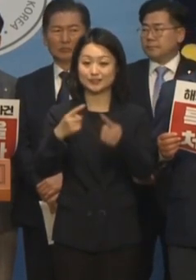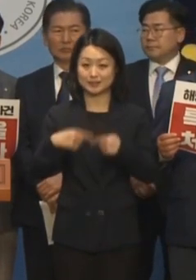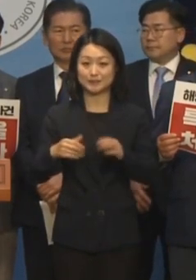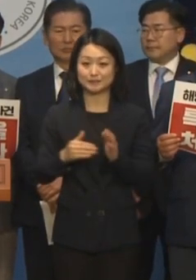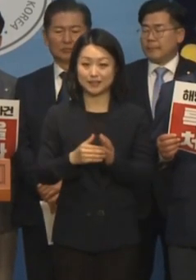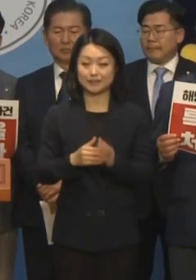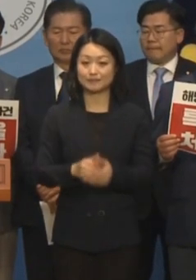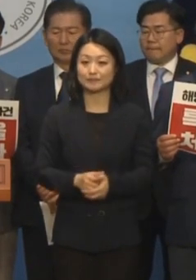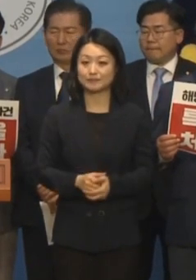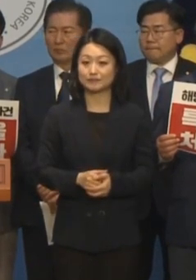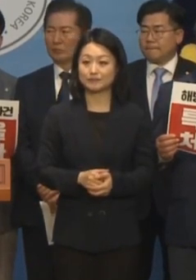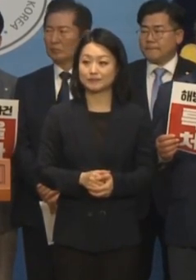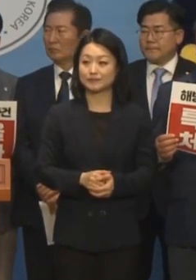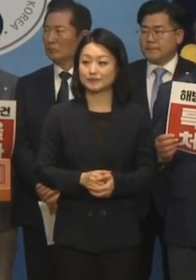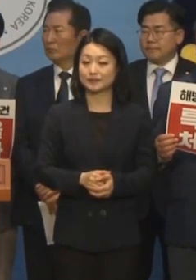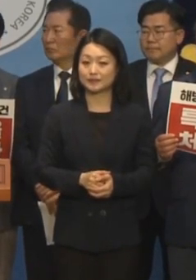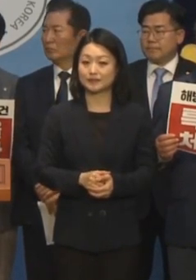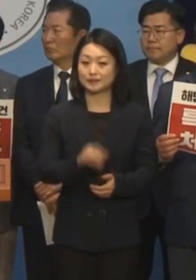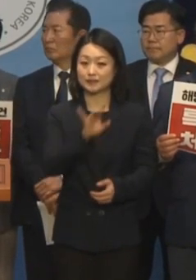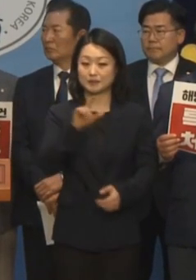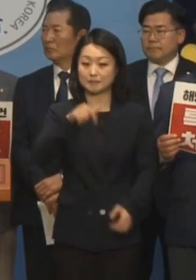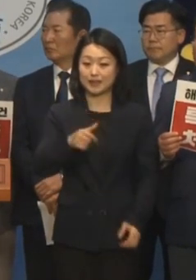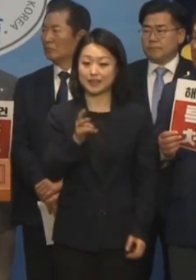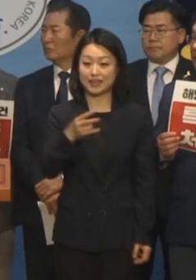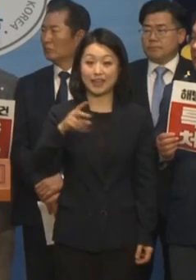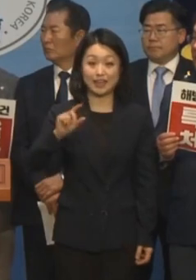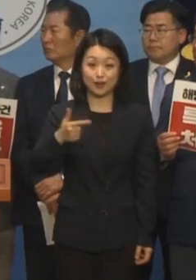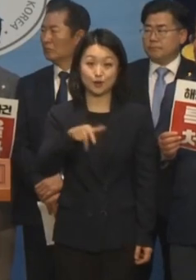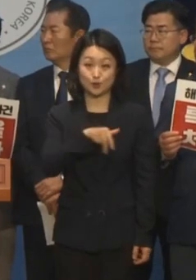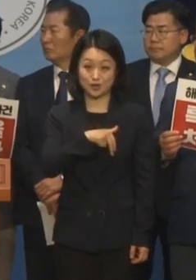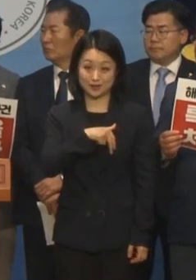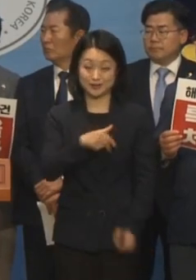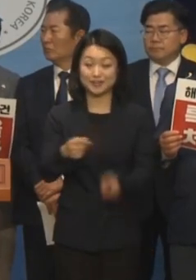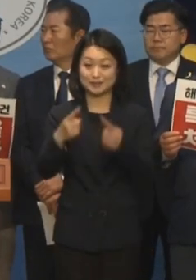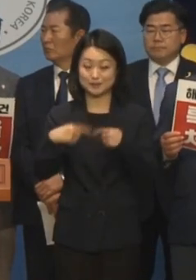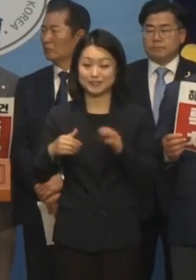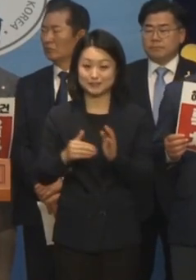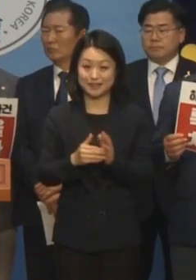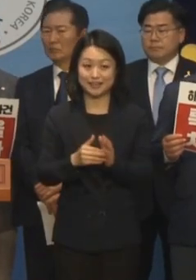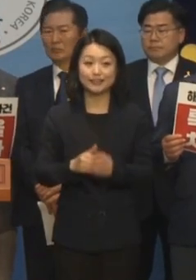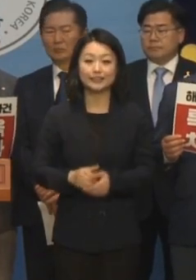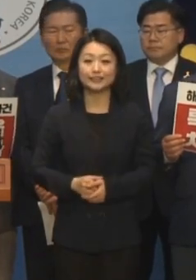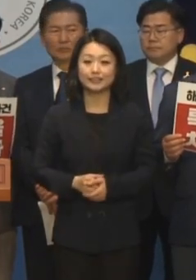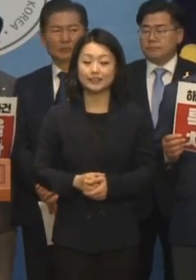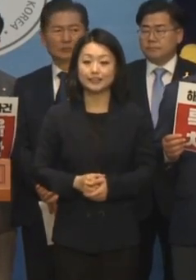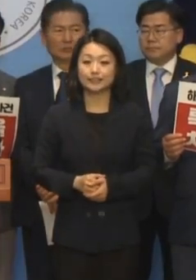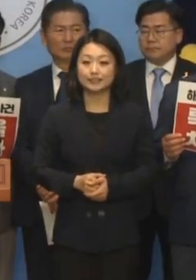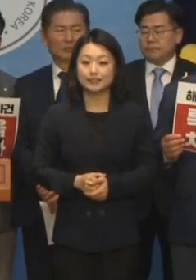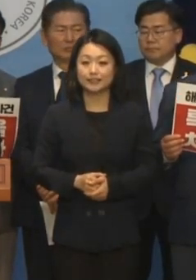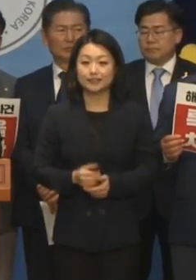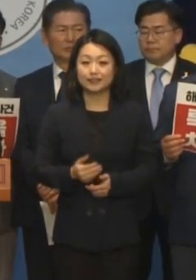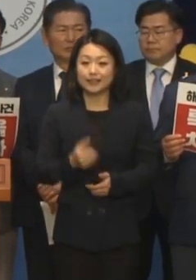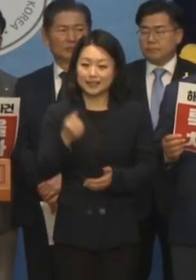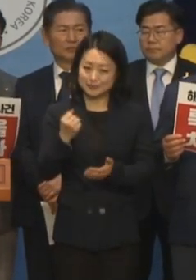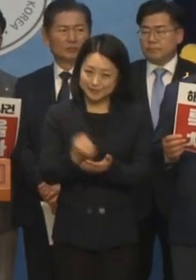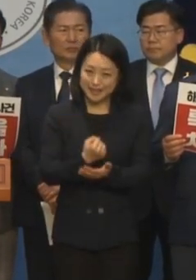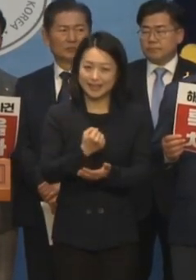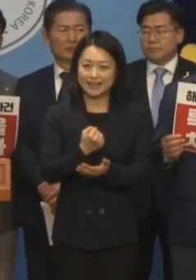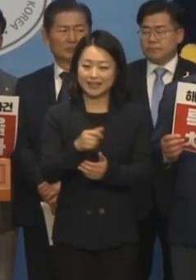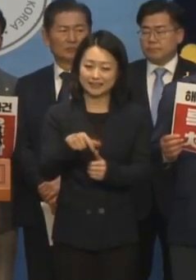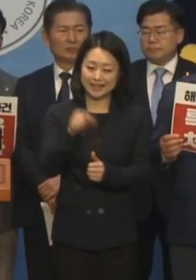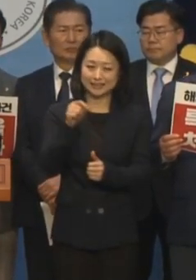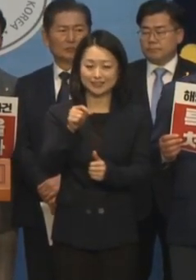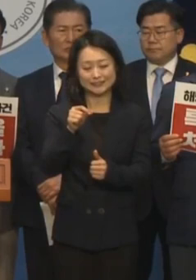주셨습니다. 네? 백혜련 의원님도 참석해 주셨습니다. 그리고 이번에 아쉽게